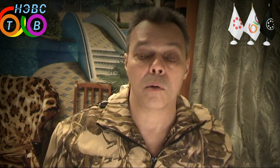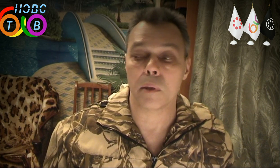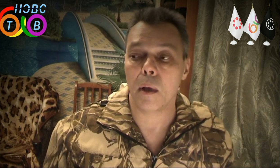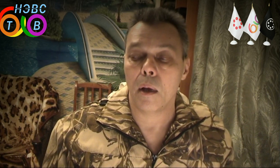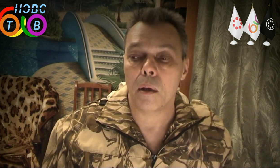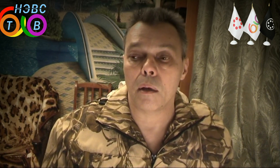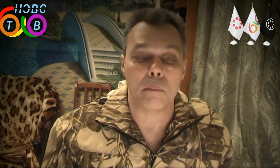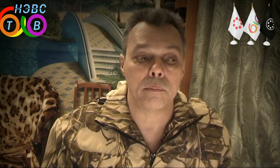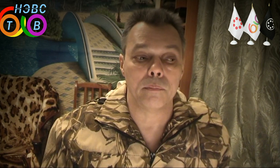какого-то.